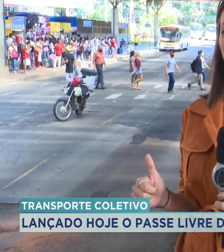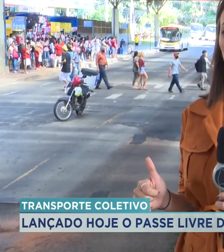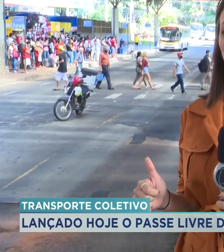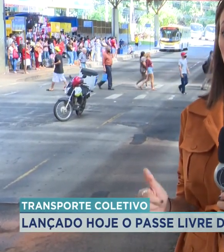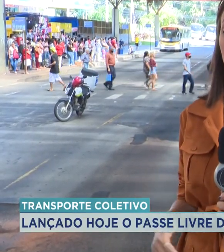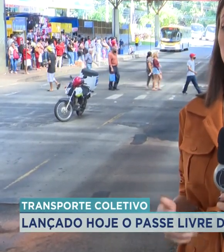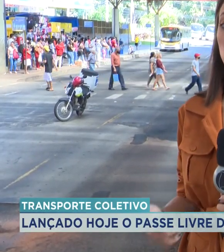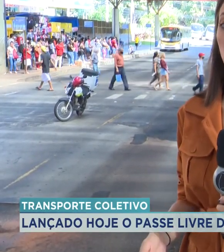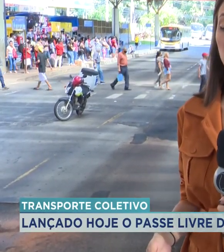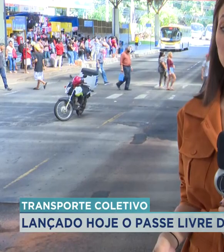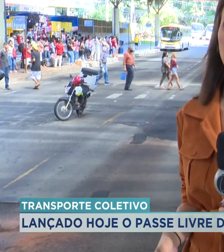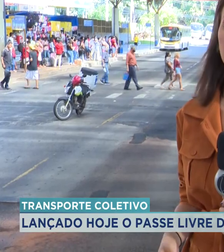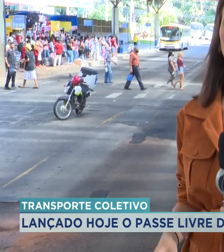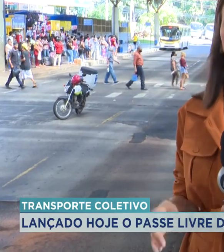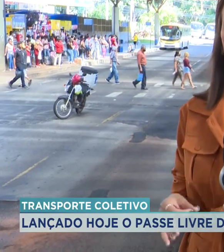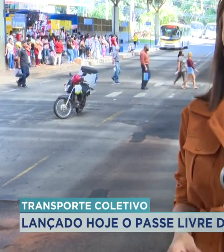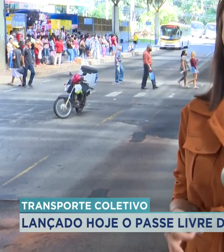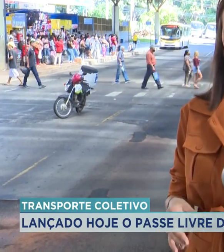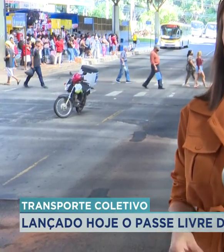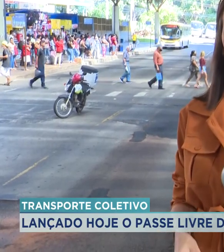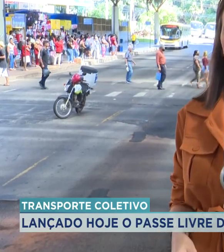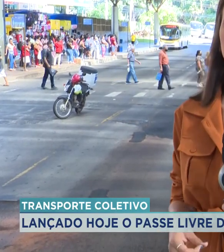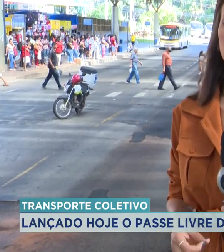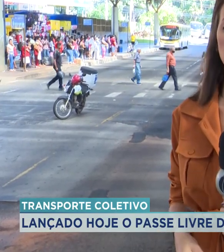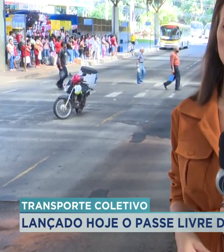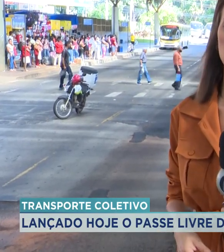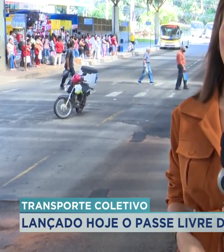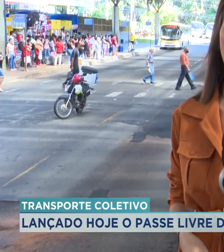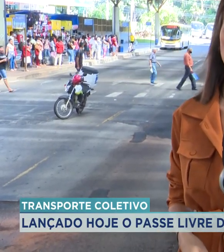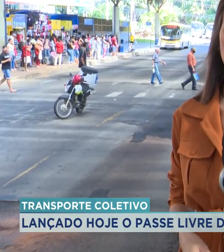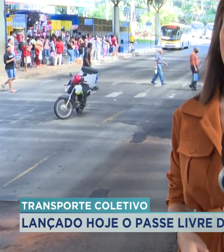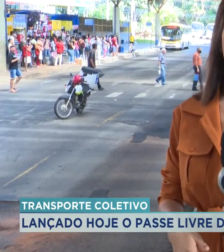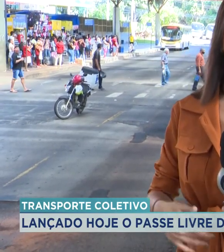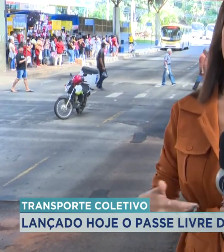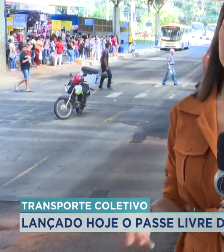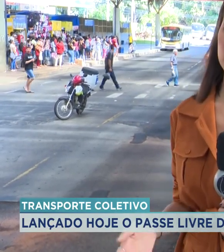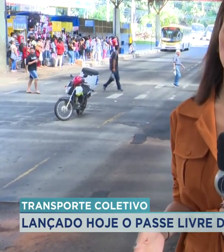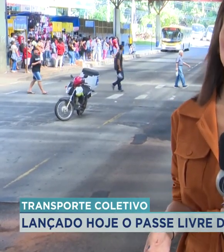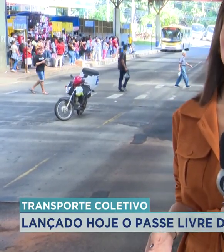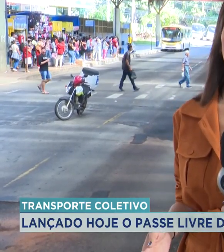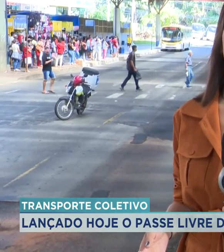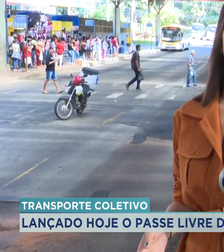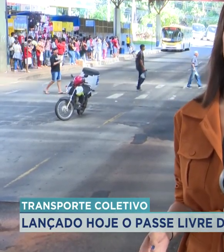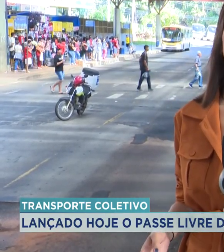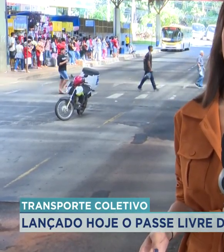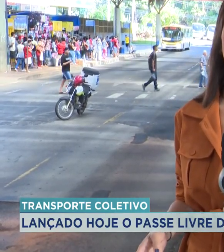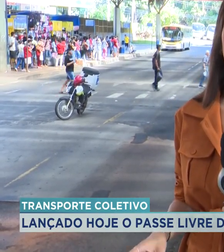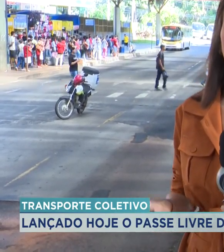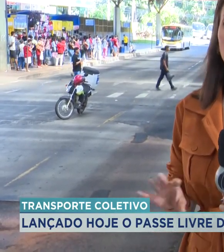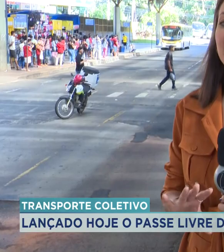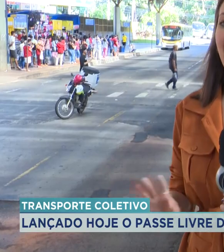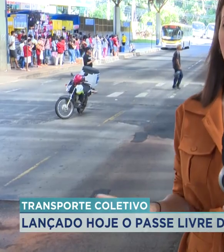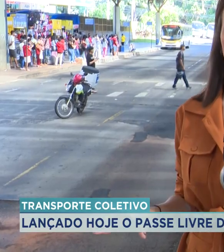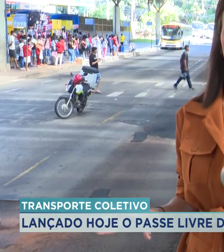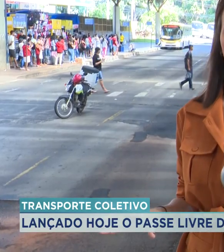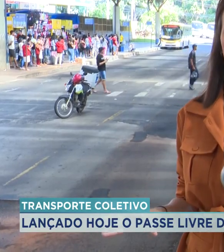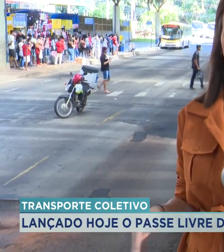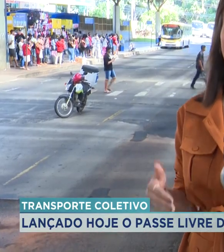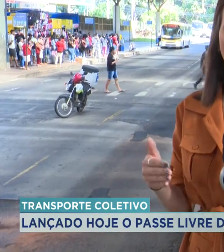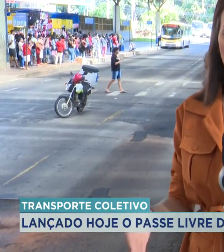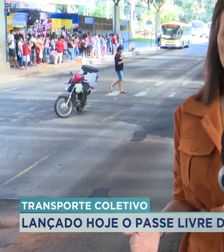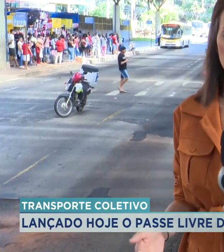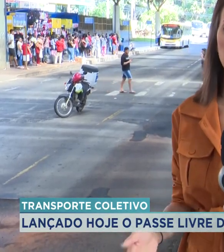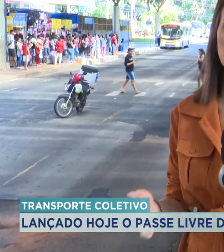mês passado, foi o bilhete único e já tem 9% de adesão dos usuários. Esses e outros programas prometem mudar o